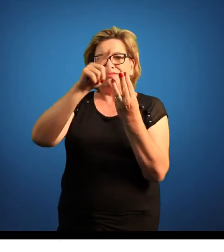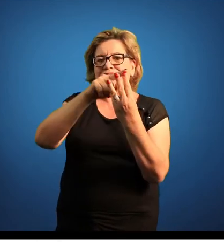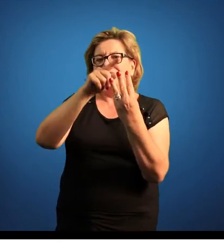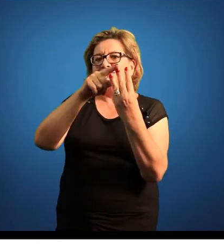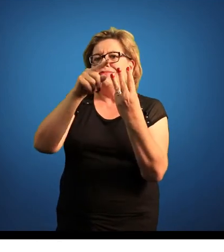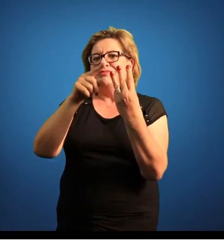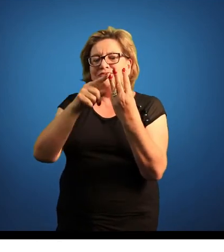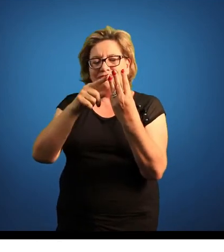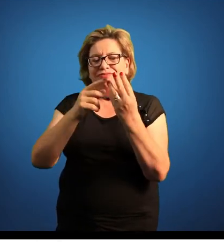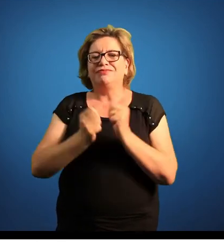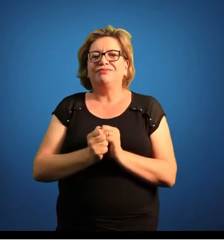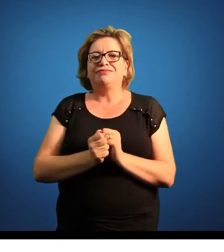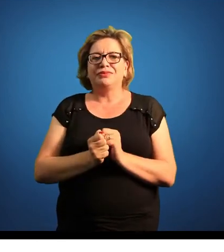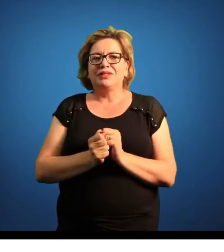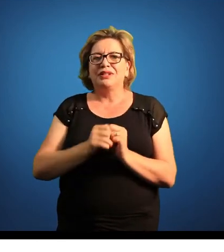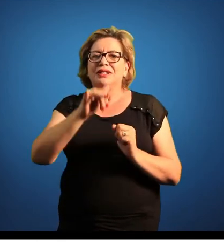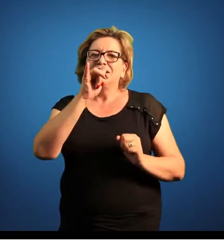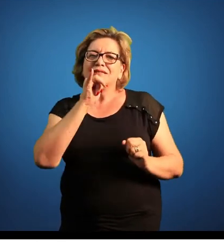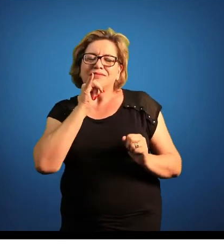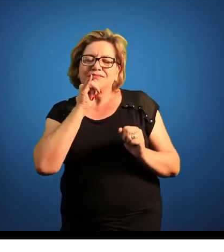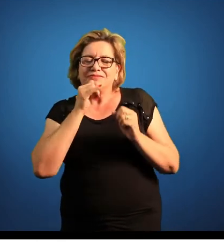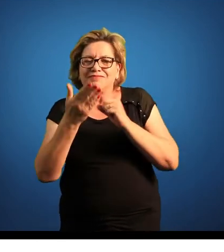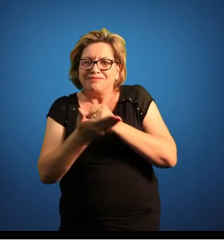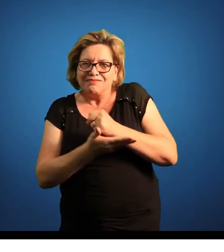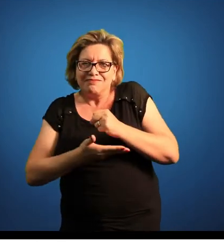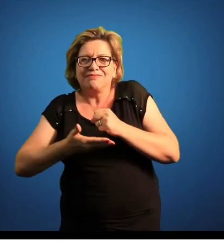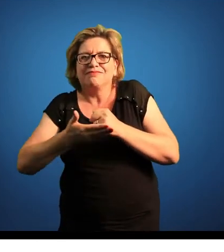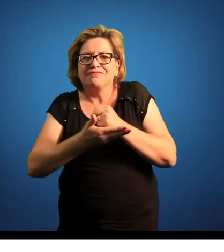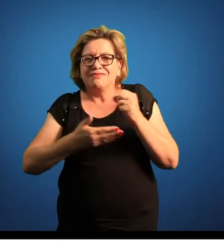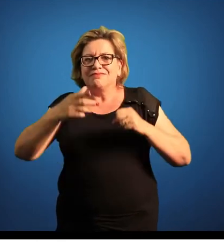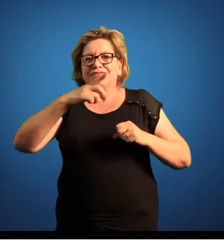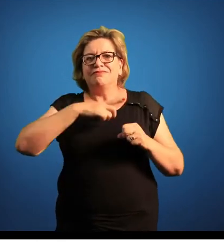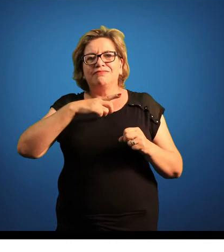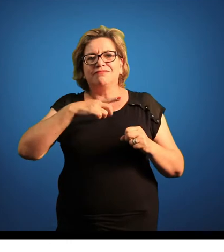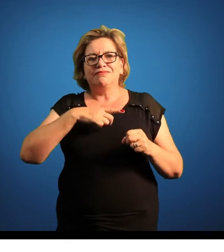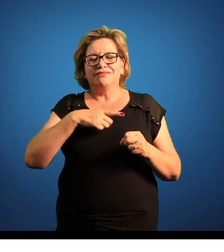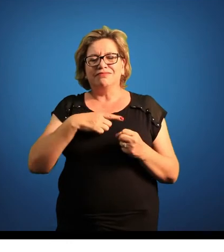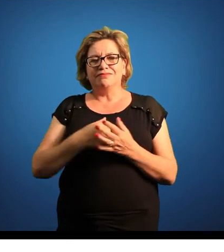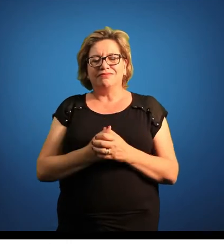delas. Vamos pegar um exemplo básico.